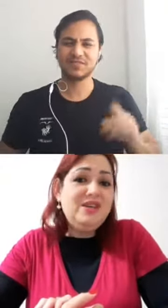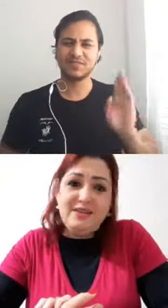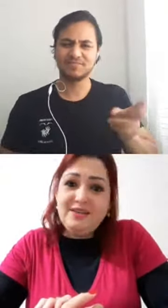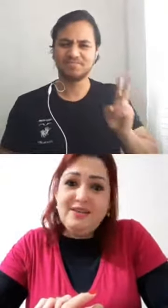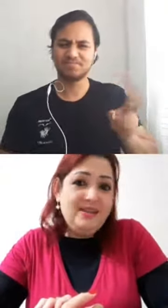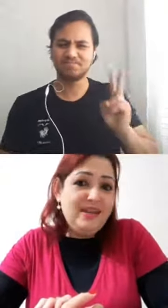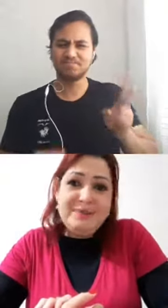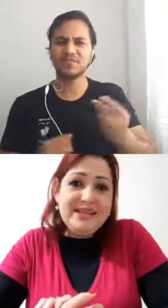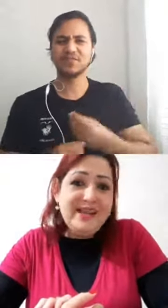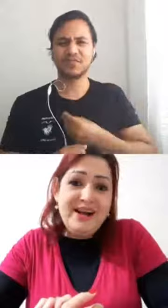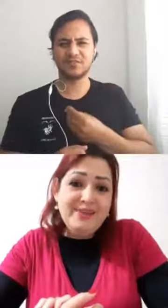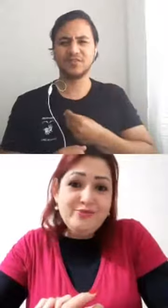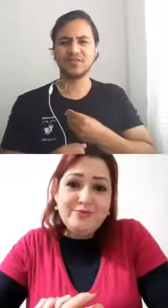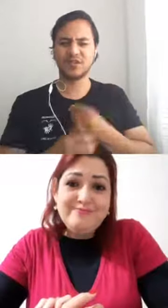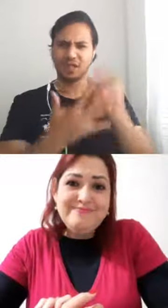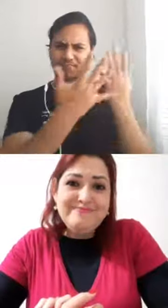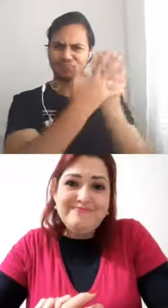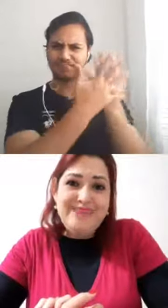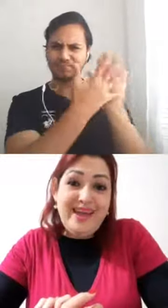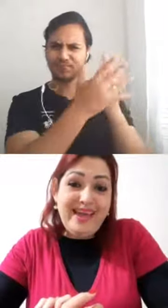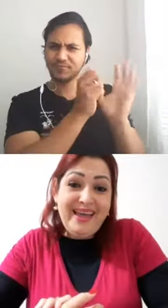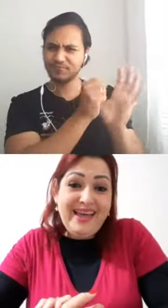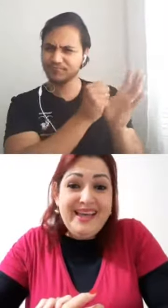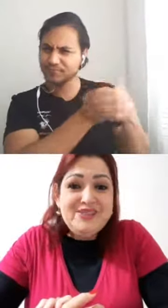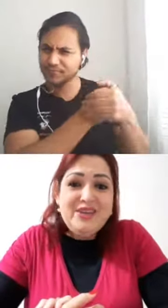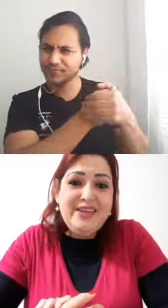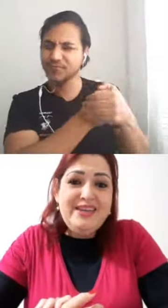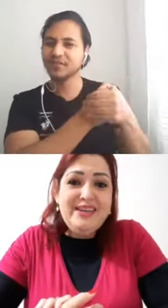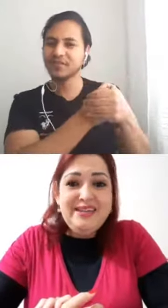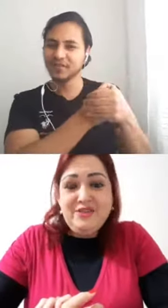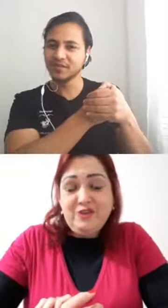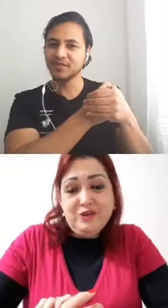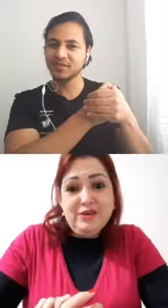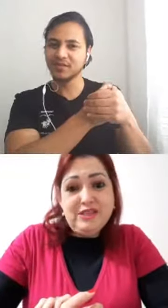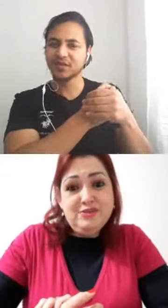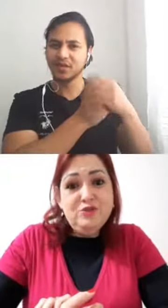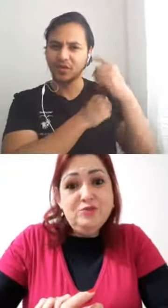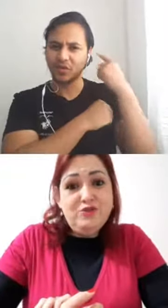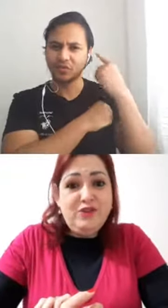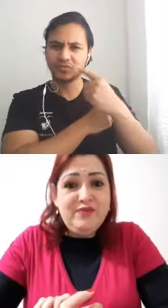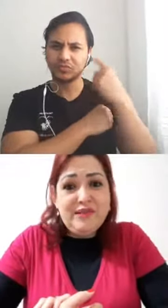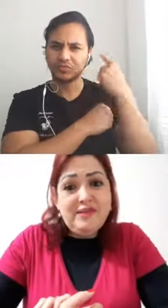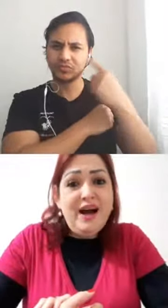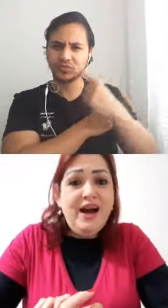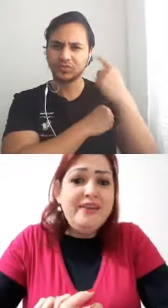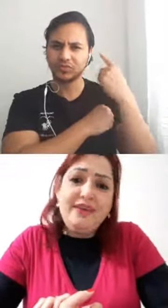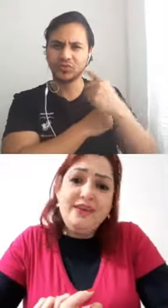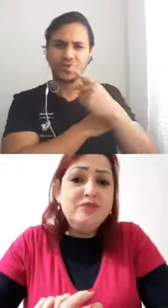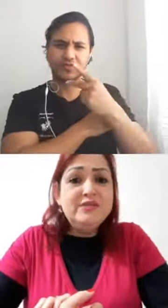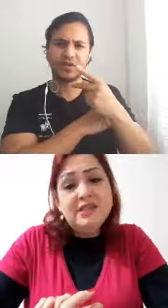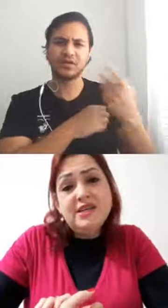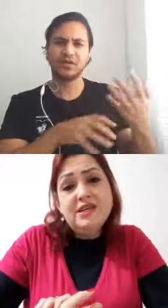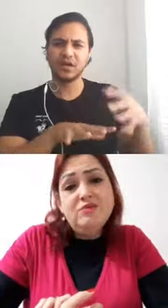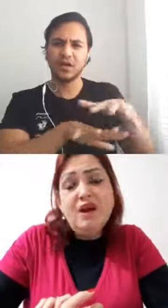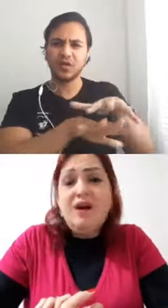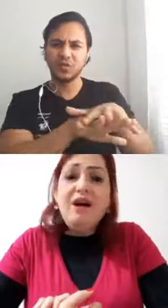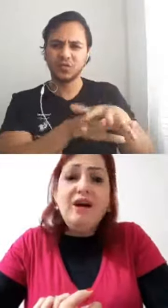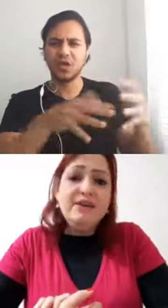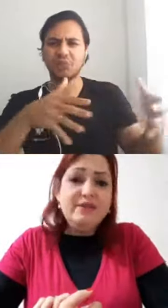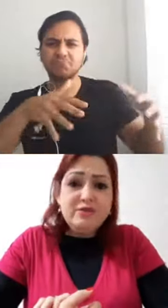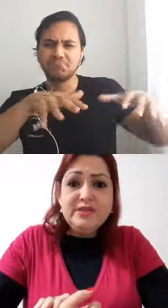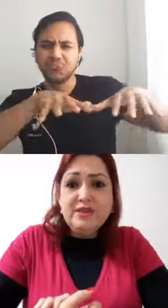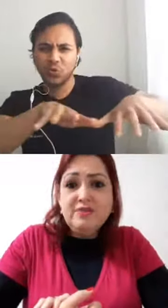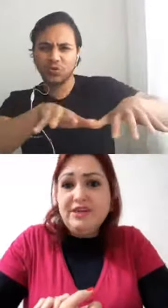existe e é mascarado, né? Só que daí eles ficam, todo mundo fica falando, ai, que é inclusão,